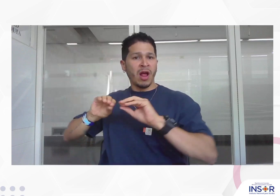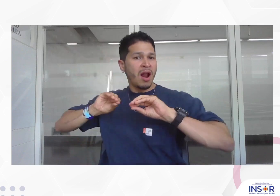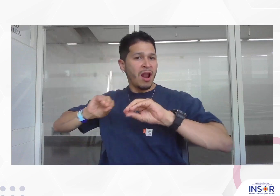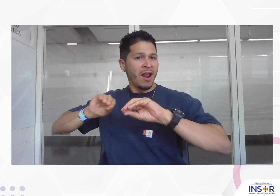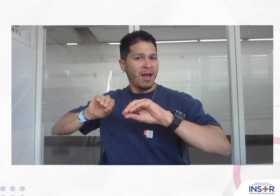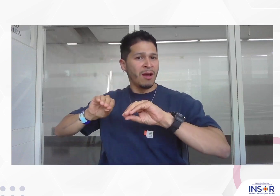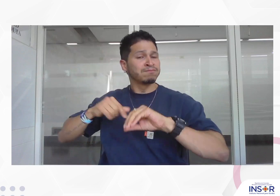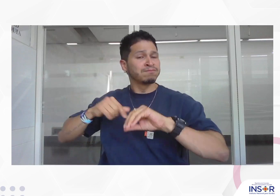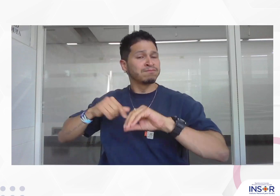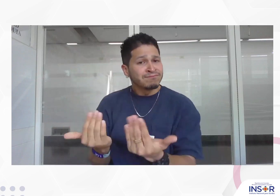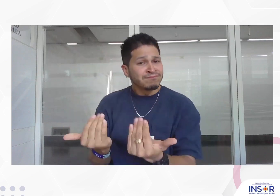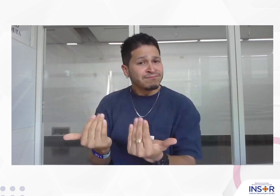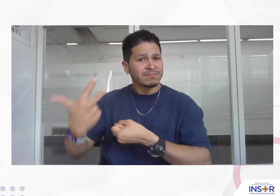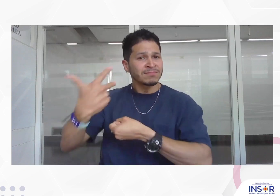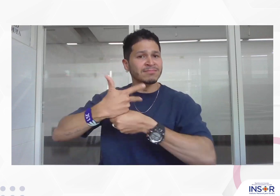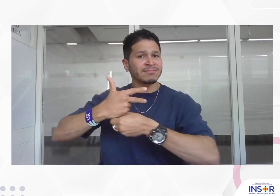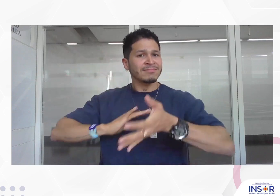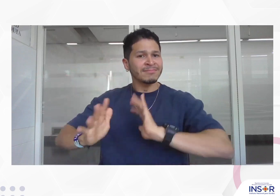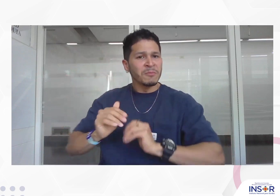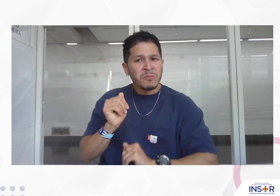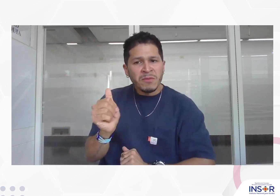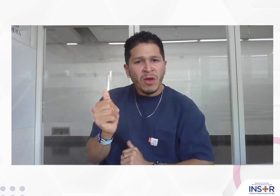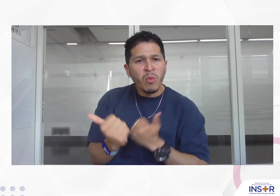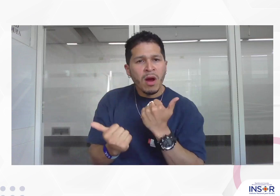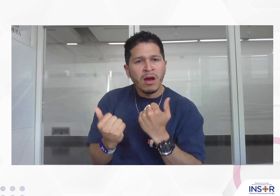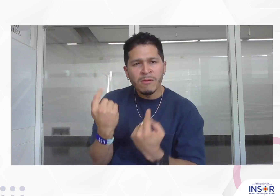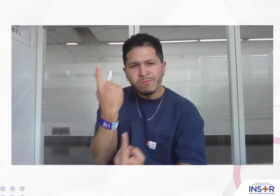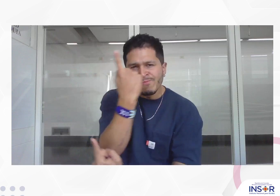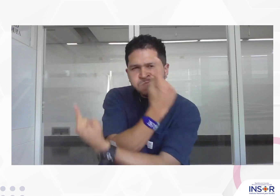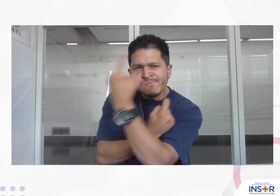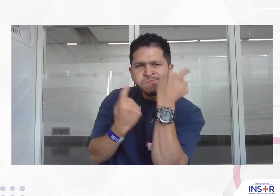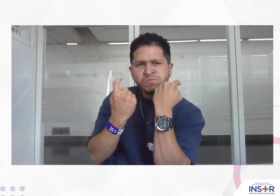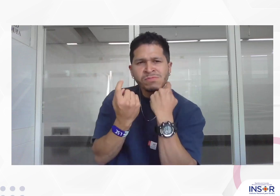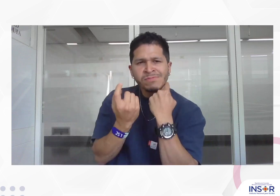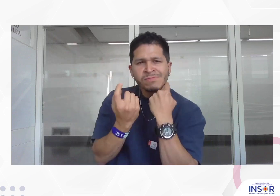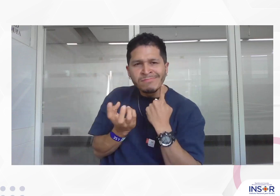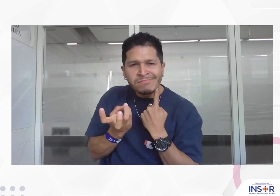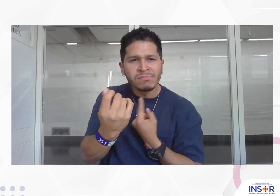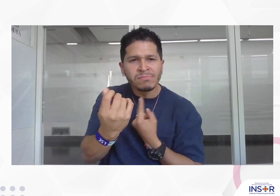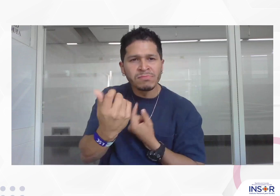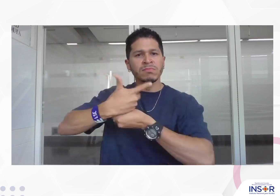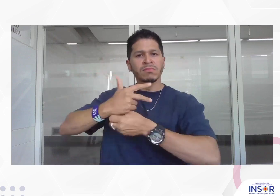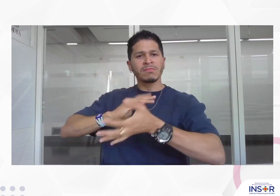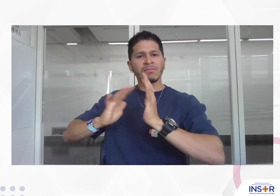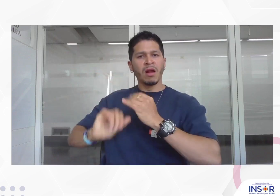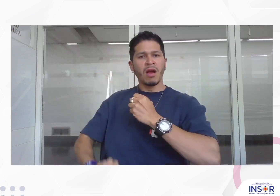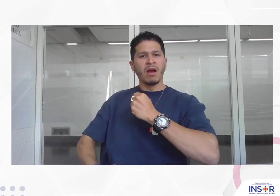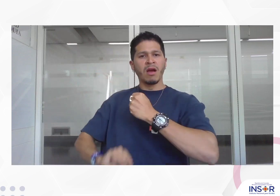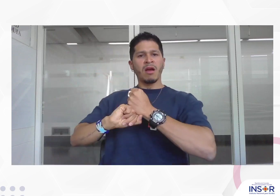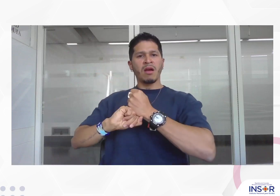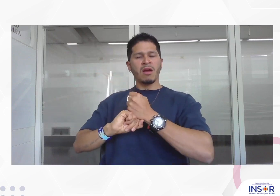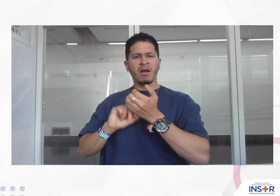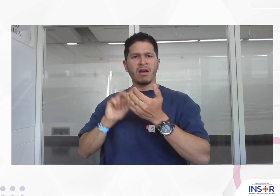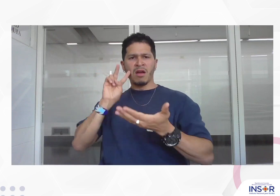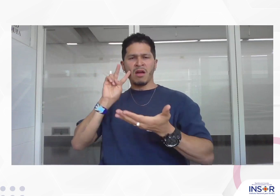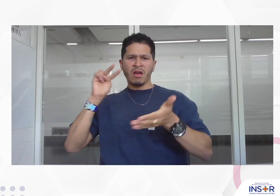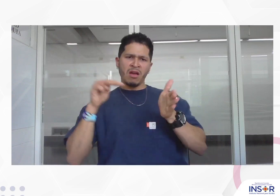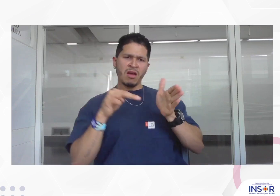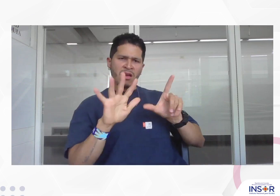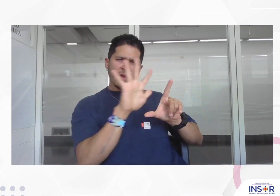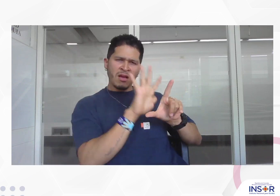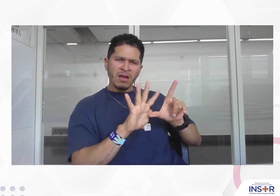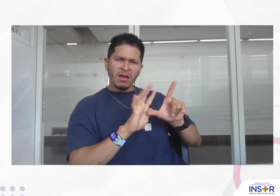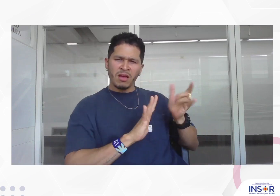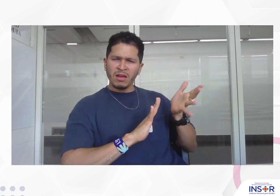esos espacios como académicos en donde participa la lengua de señas, que pueda hacer esas producciones en lengua de señas